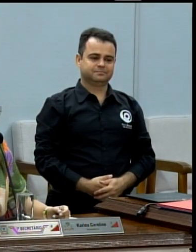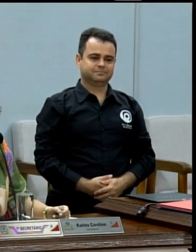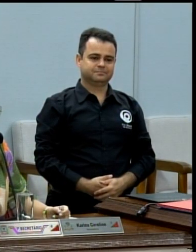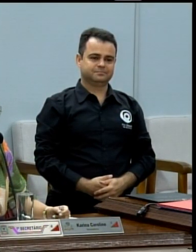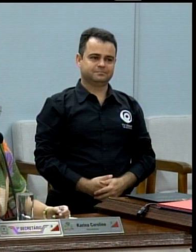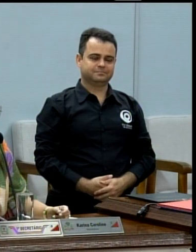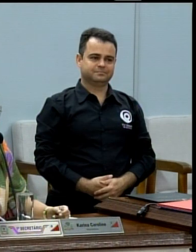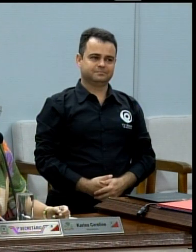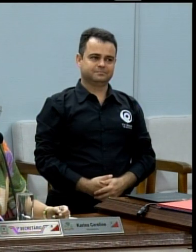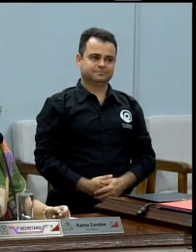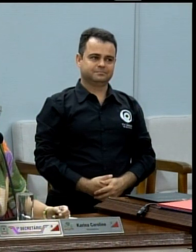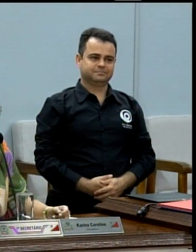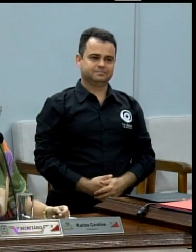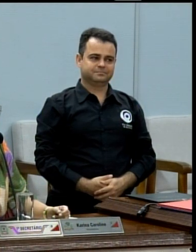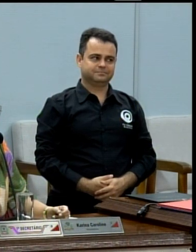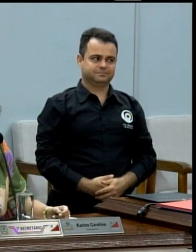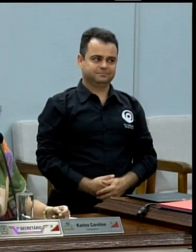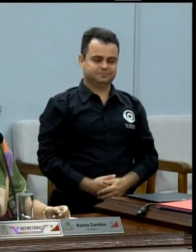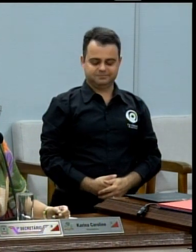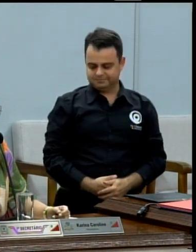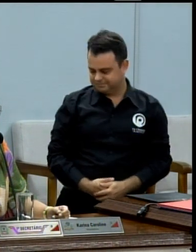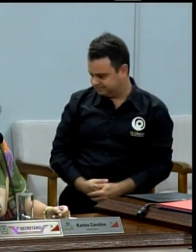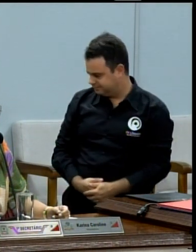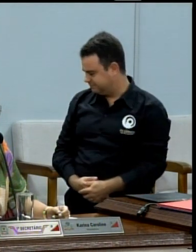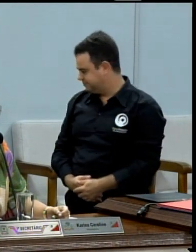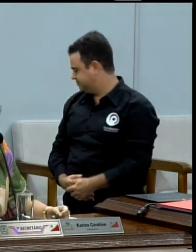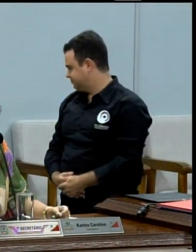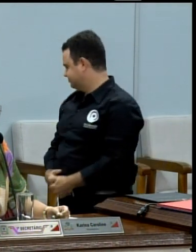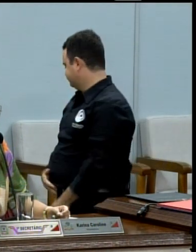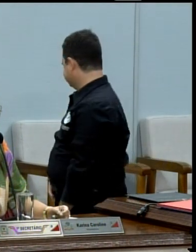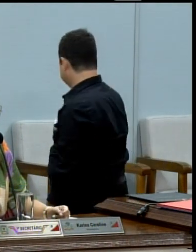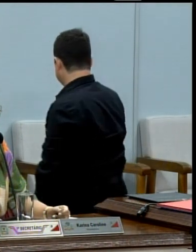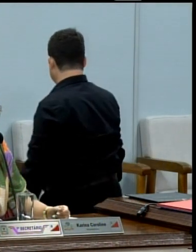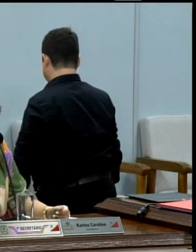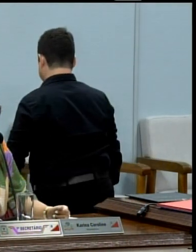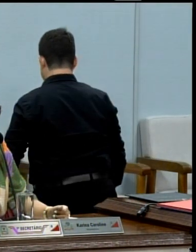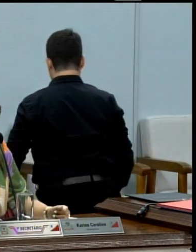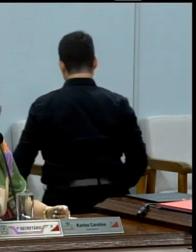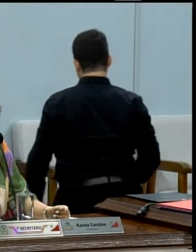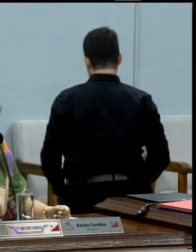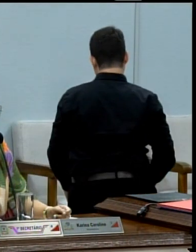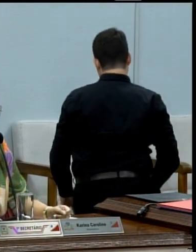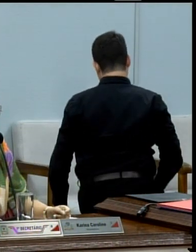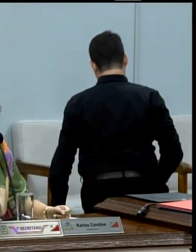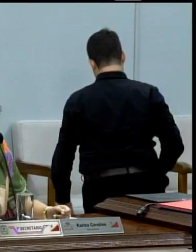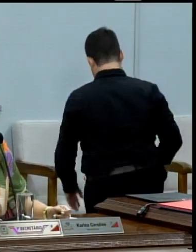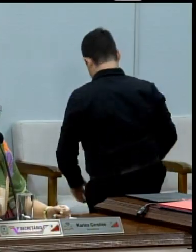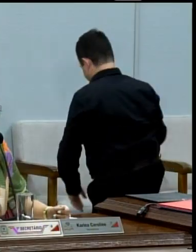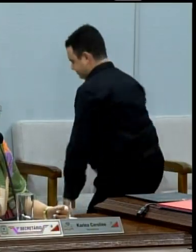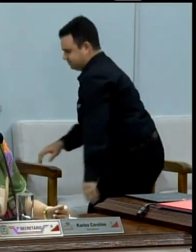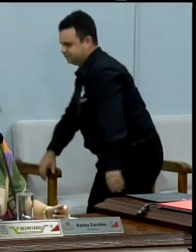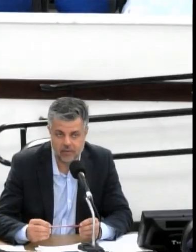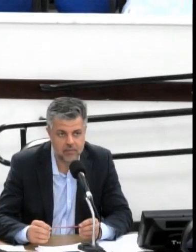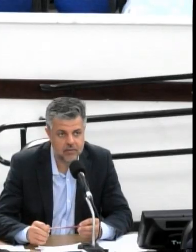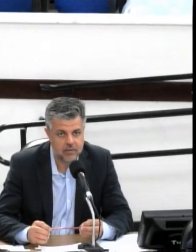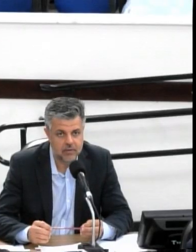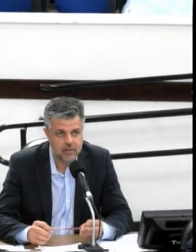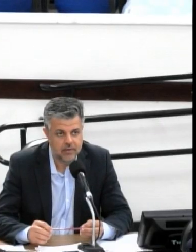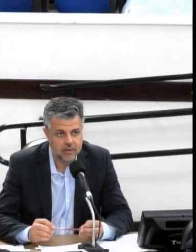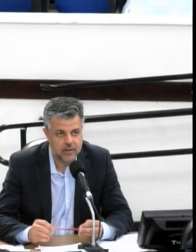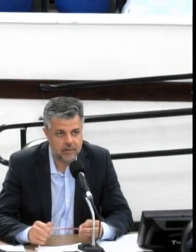Vereadora, pela oportunidade, eu falei com os 2 membros da Comissão de Cidadania, nós vamos fazer uma